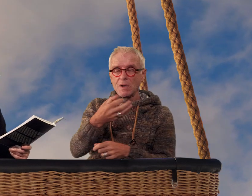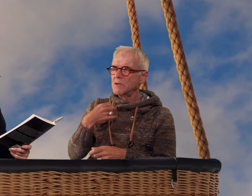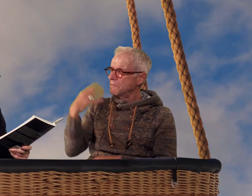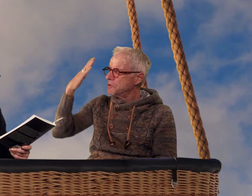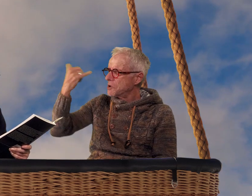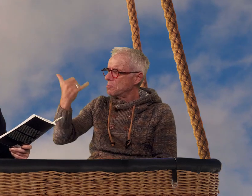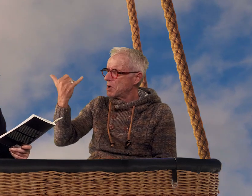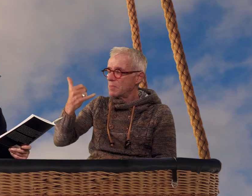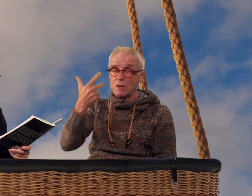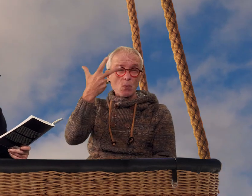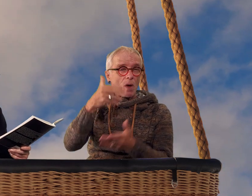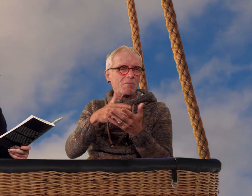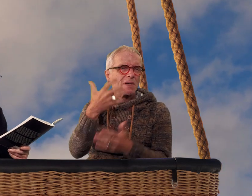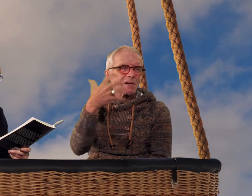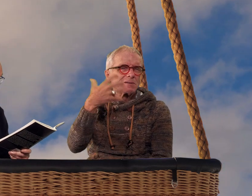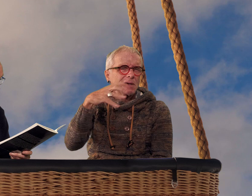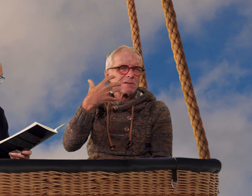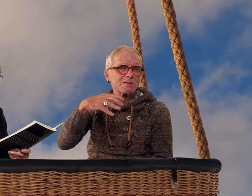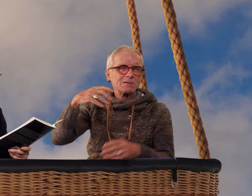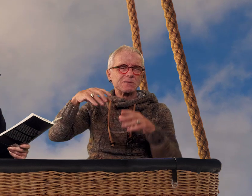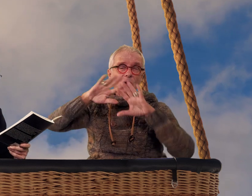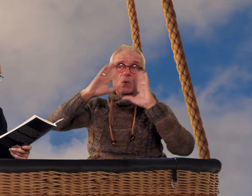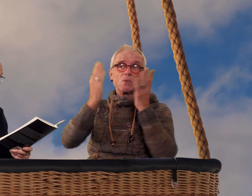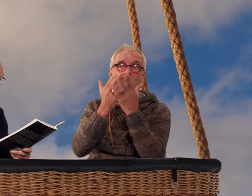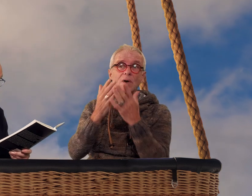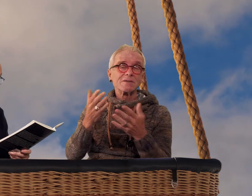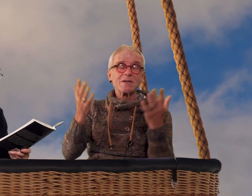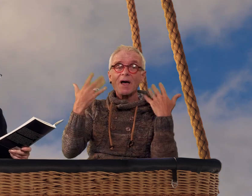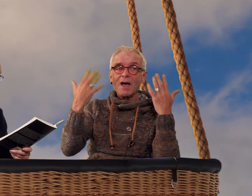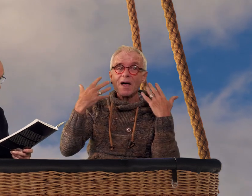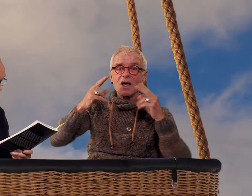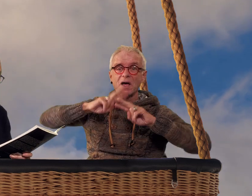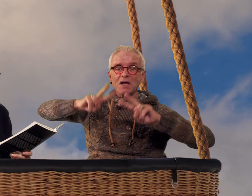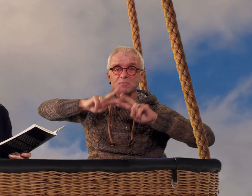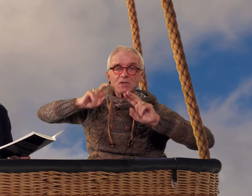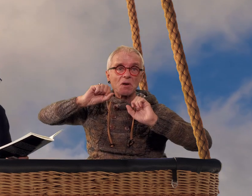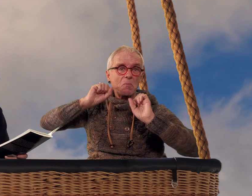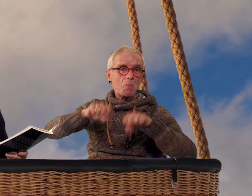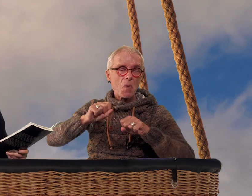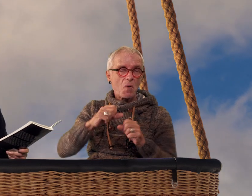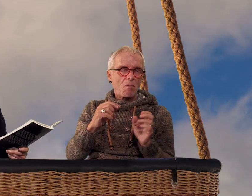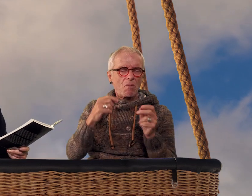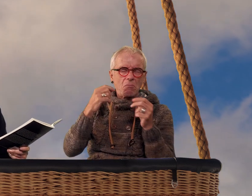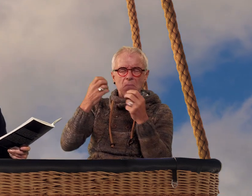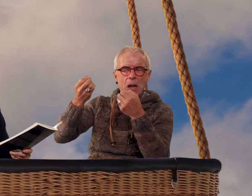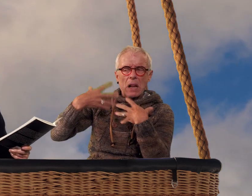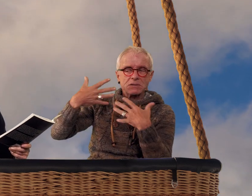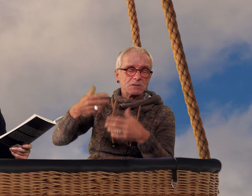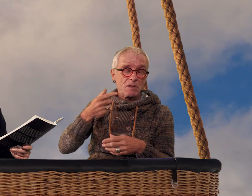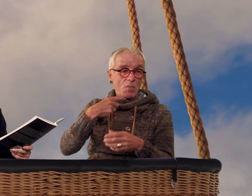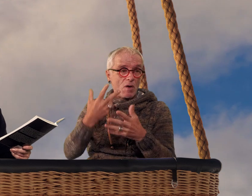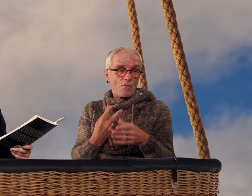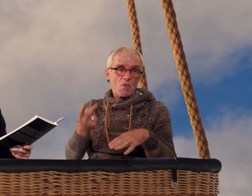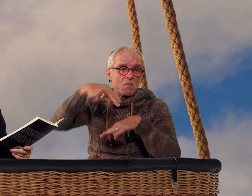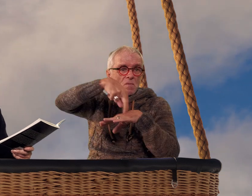« Nous avons trois mille cinq cents toises d'air respirable. Au surplus, ne vous préoccupez pas de ce que je fais. » Je voulais me